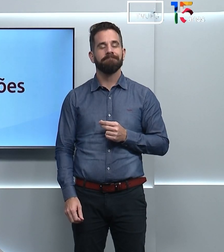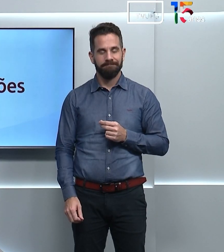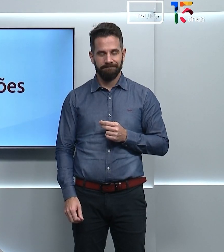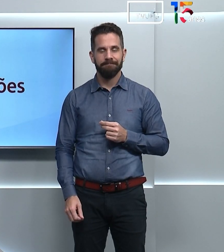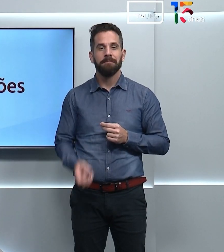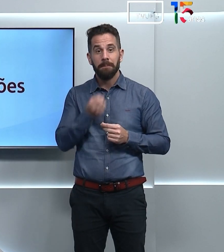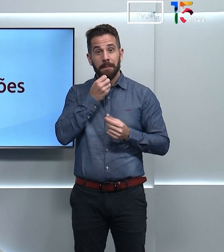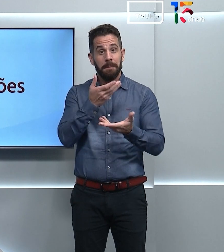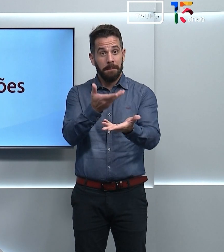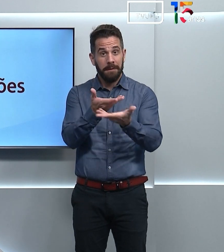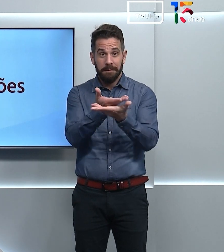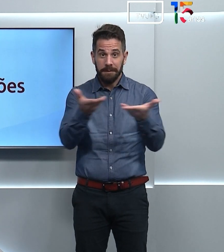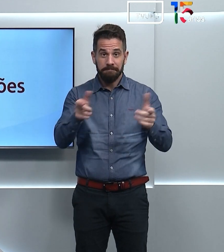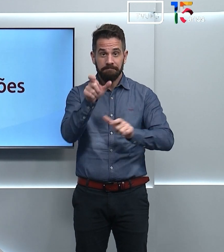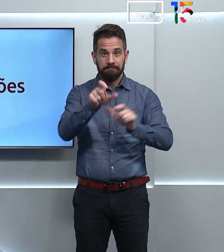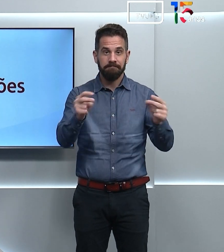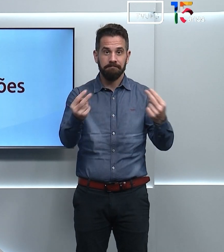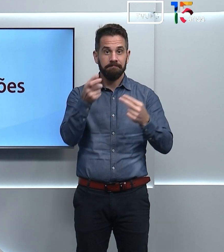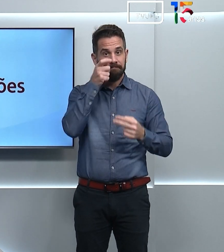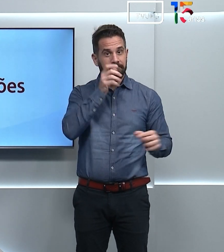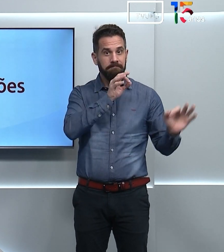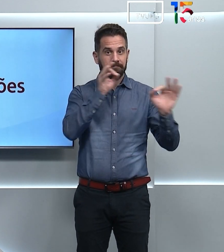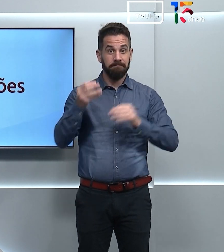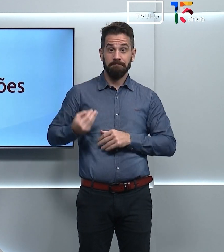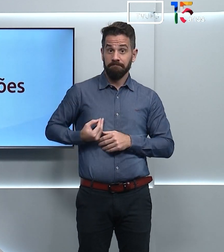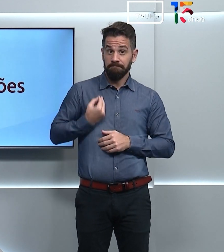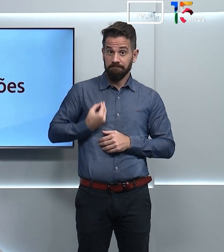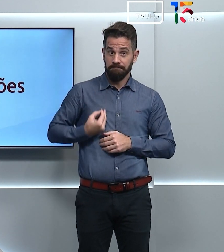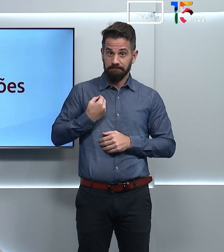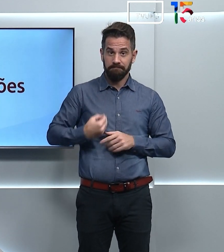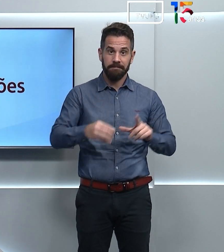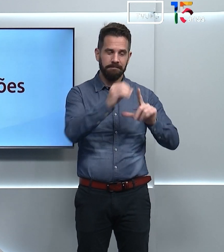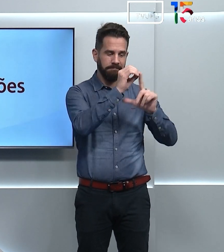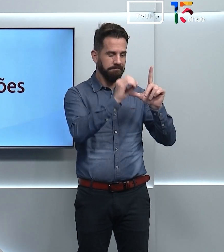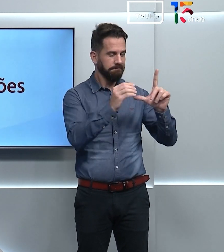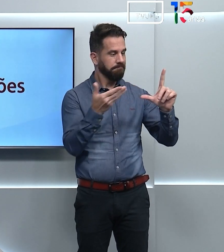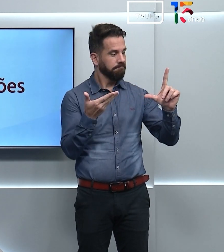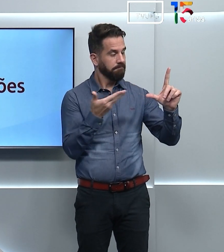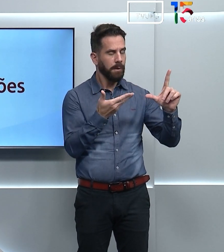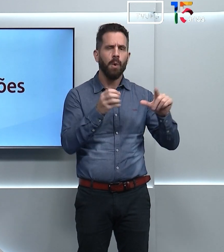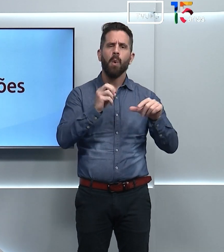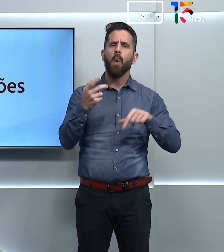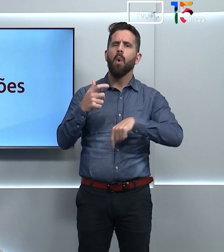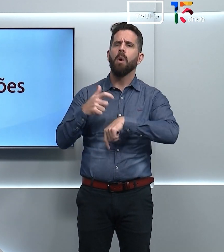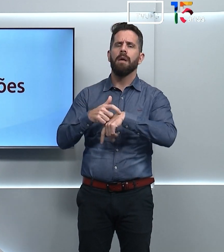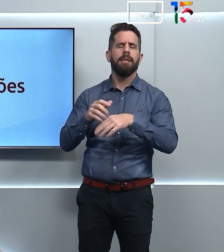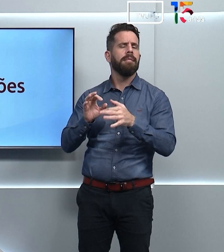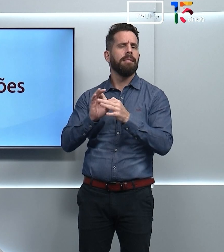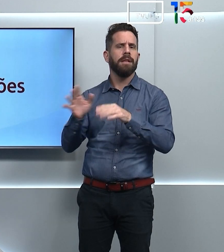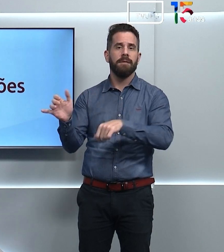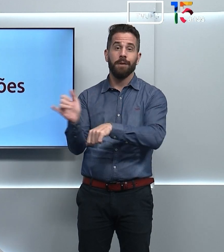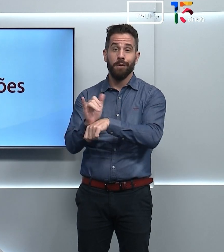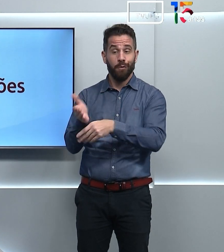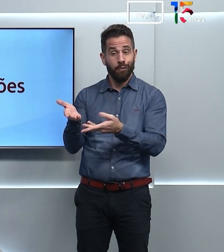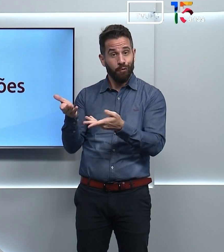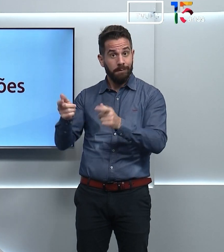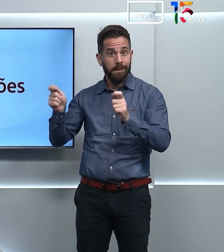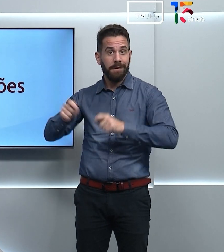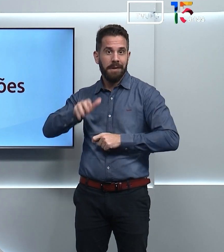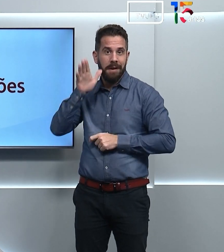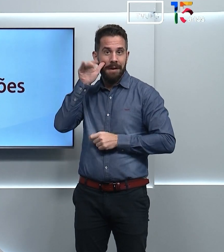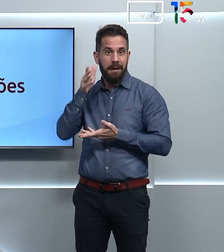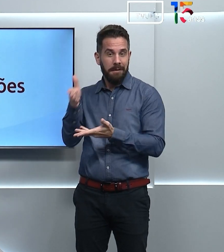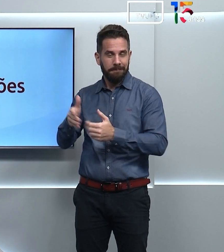Seja bem-vinda e bem-vindo você que nos assiste na TV UFG ou nos acompanha em qualquer dia e horário no canal da TV no